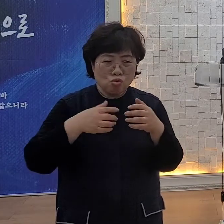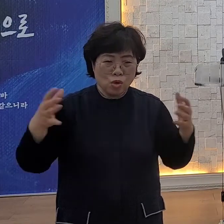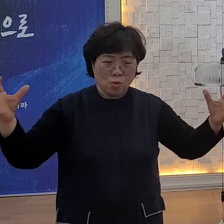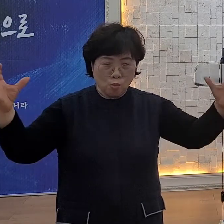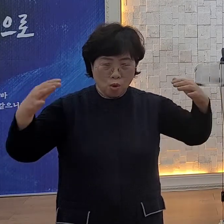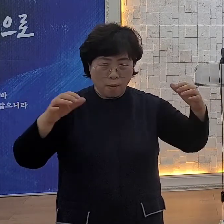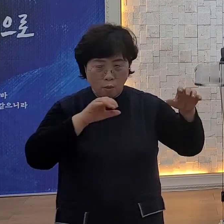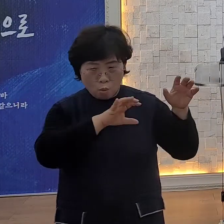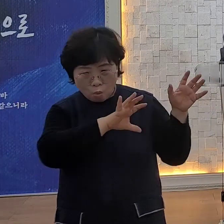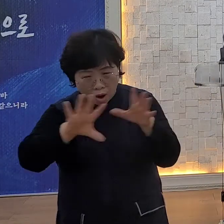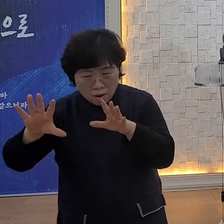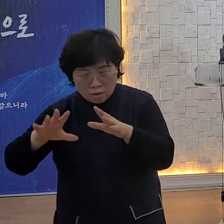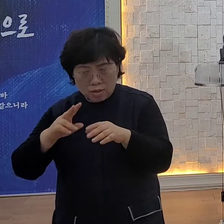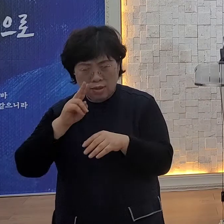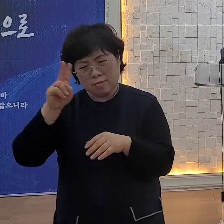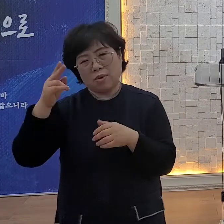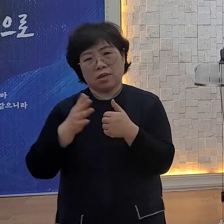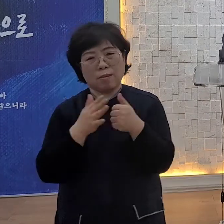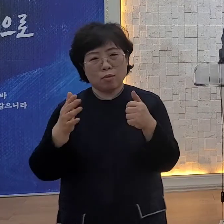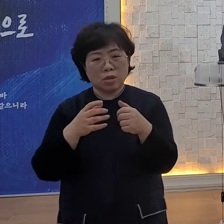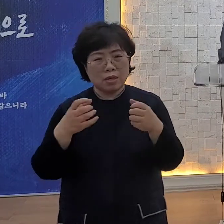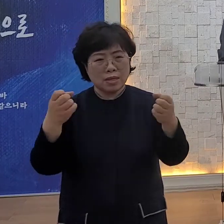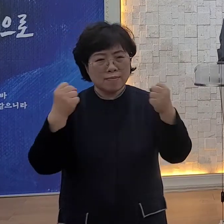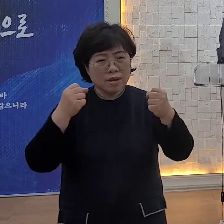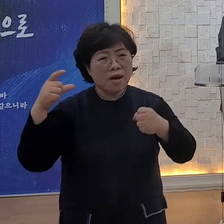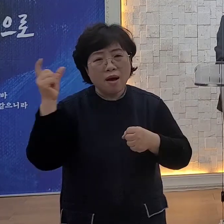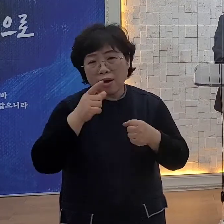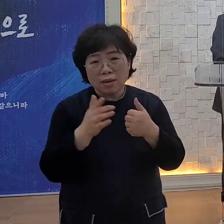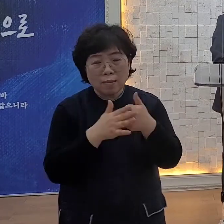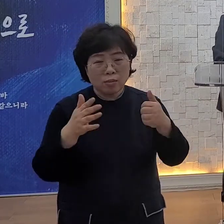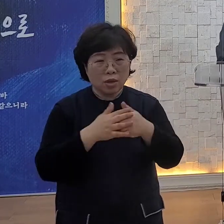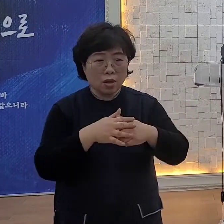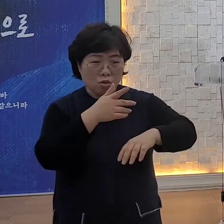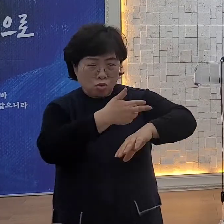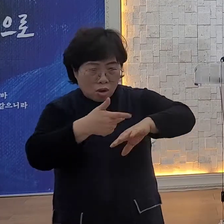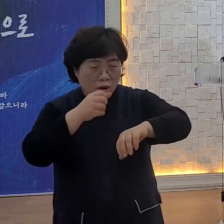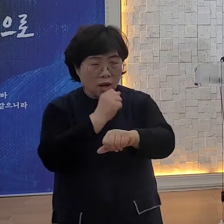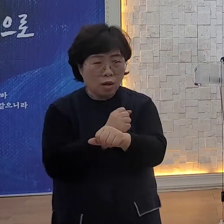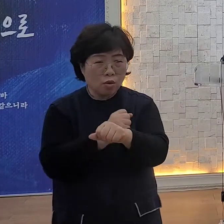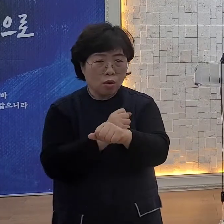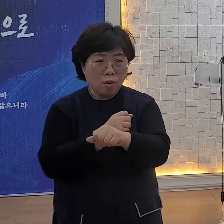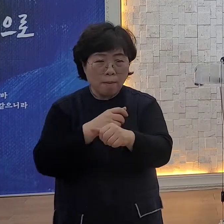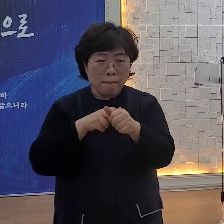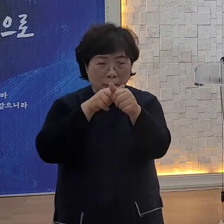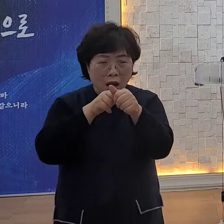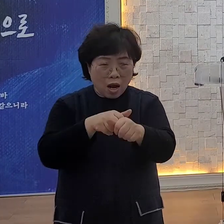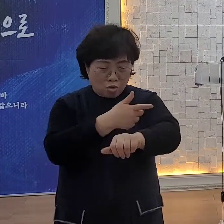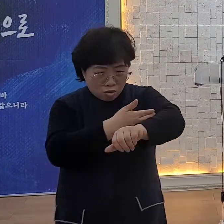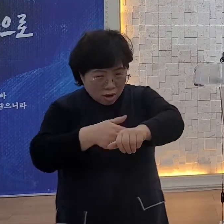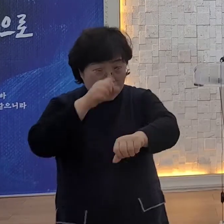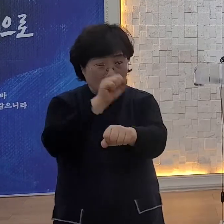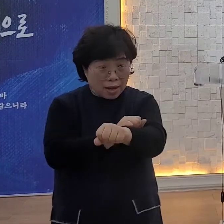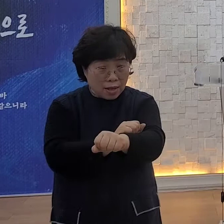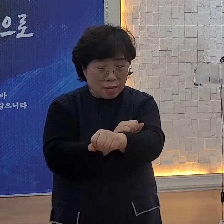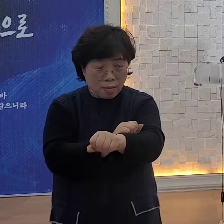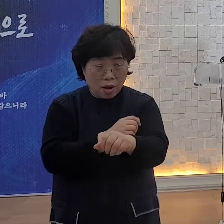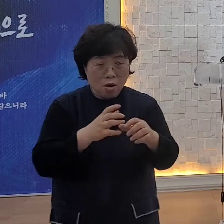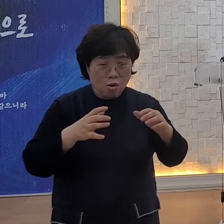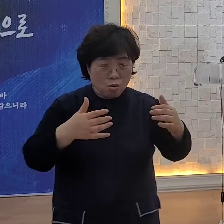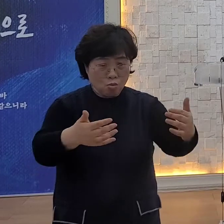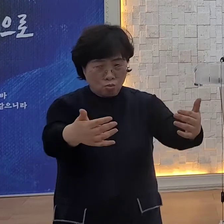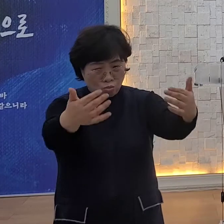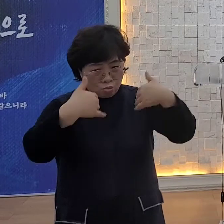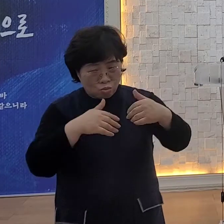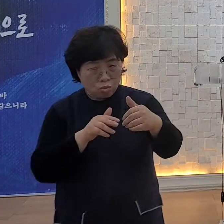받아요. 물이 순식간에 불어나고 그 힘이 얼마나 센지 아무리 말이 수영을 잘하지만 그 급류를